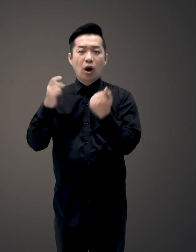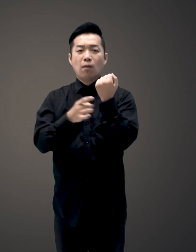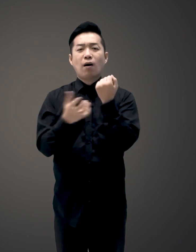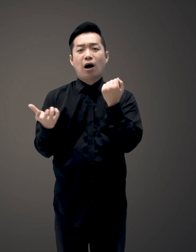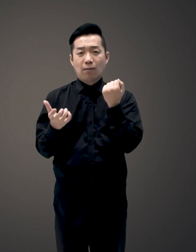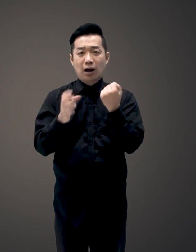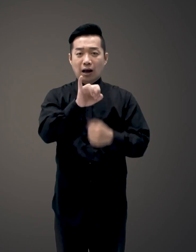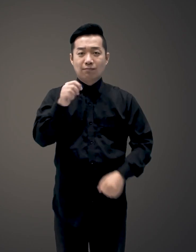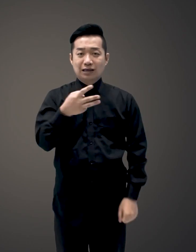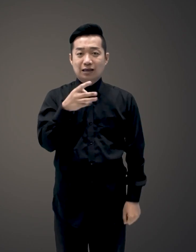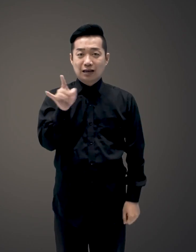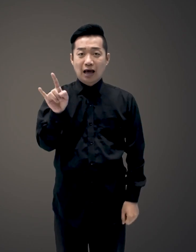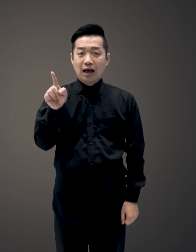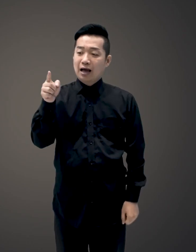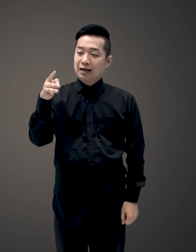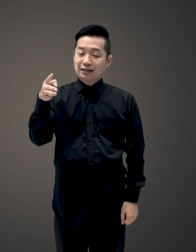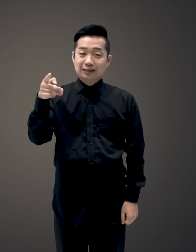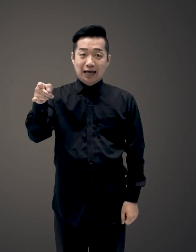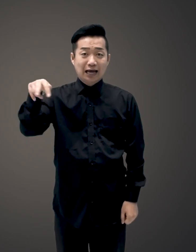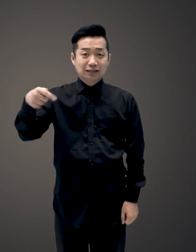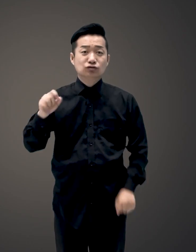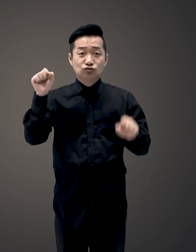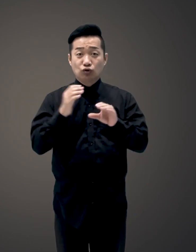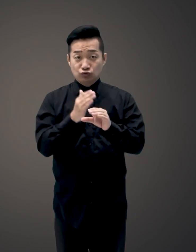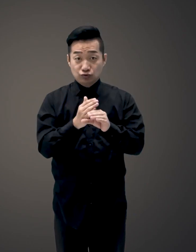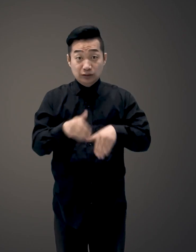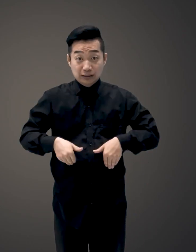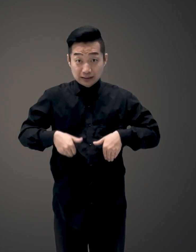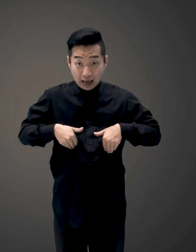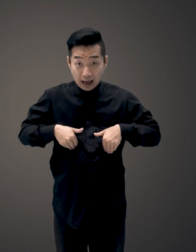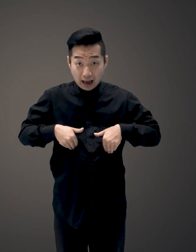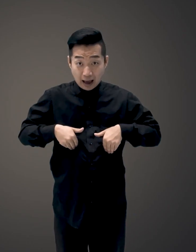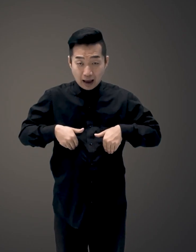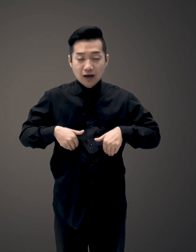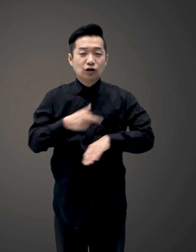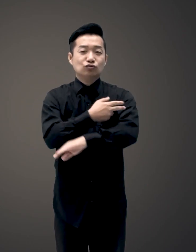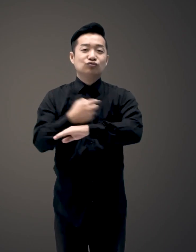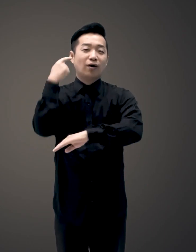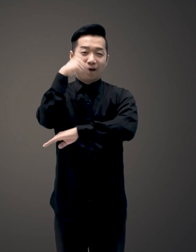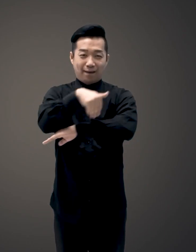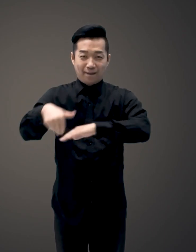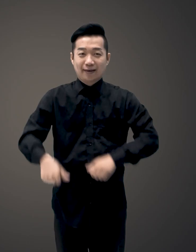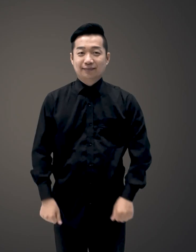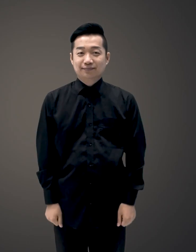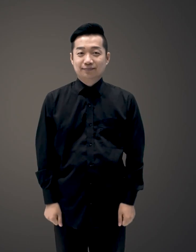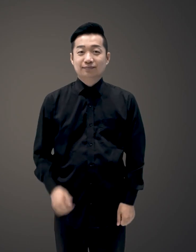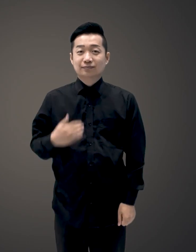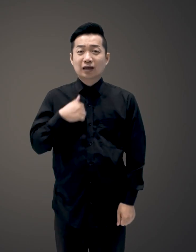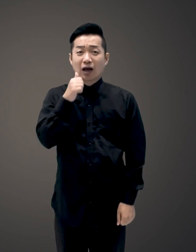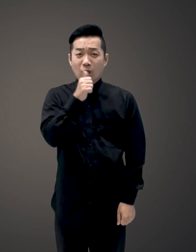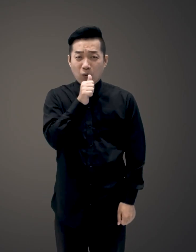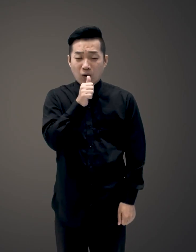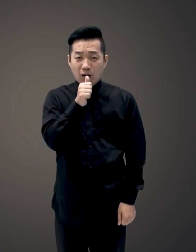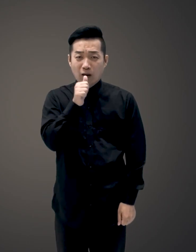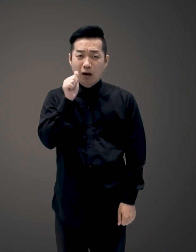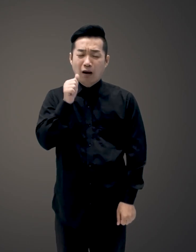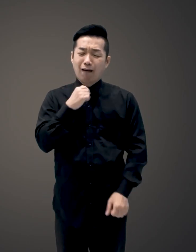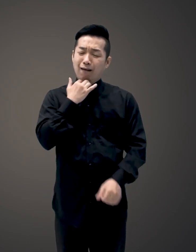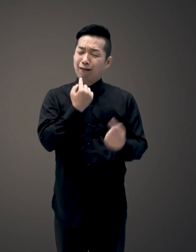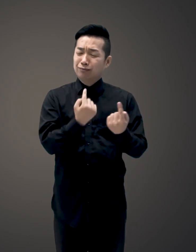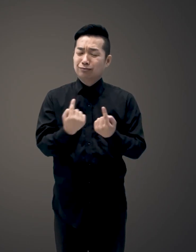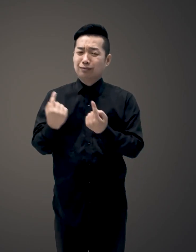뼈가 아파서 필라테스를 하고 있고요. 날이 좀 더 따뜻해지면 수영도 할 생각입니다. 자기소개를 하는 게 날이